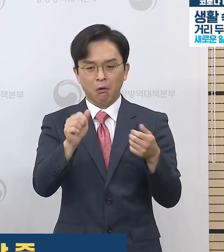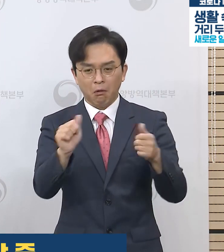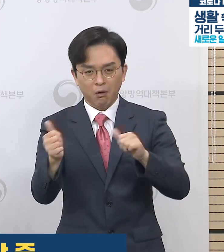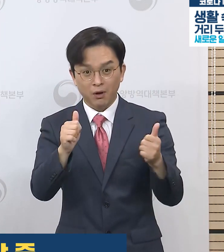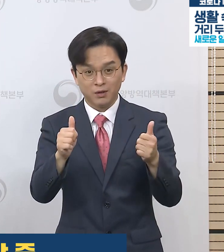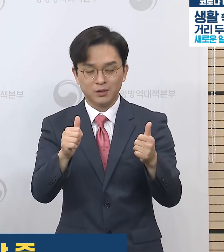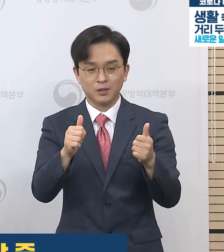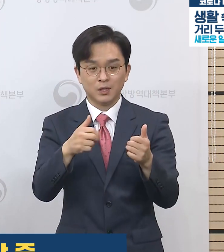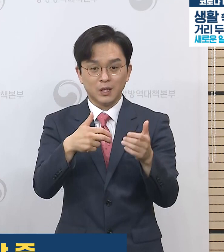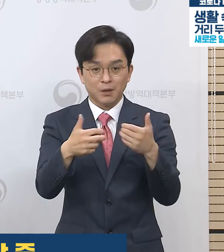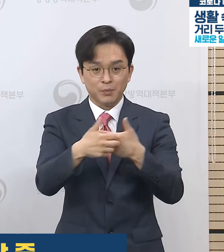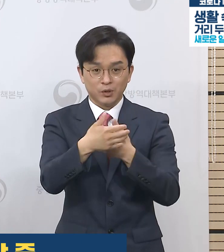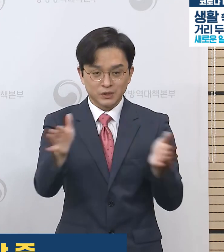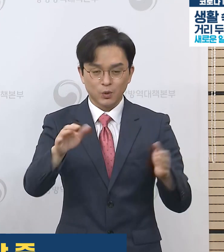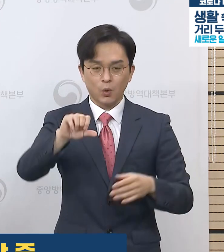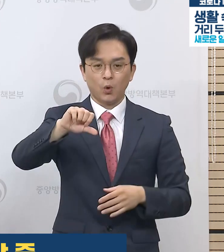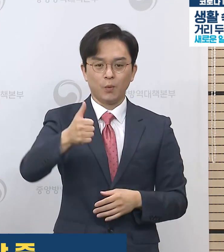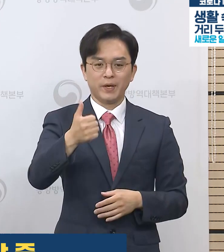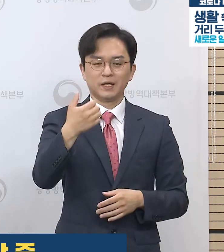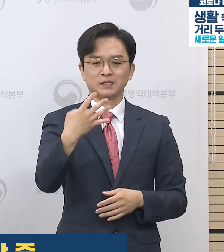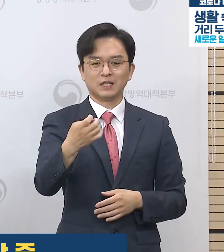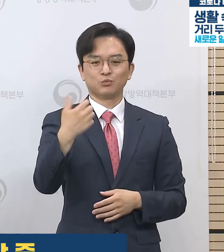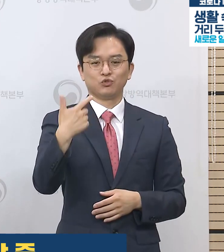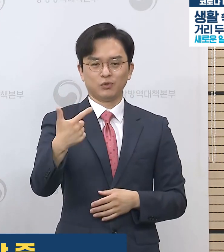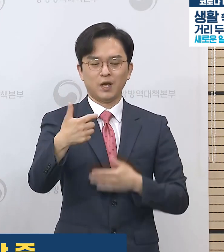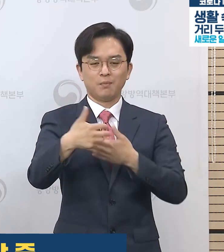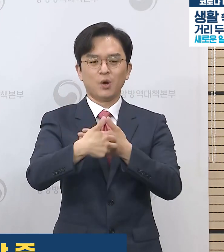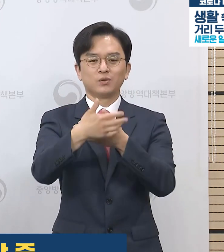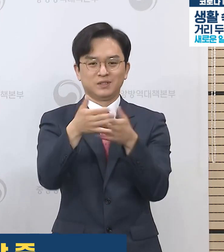546병상이며 6월 22일 현재로